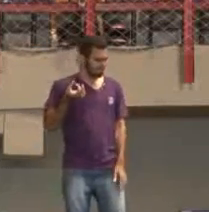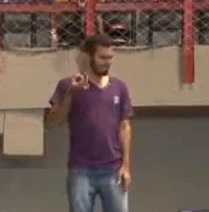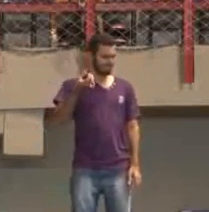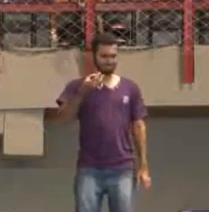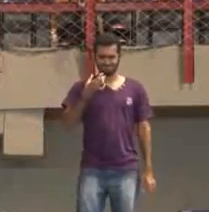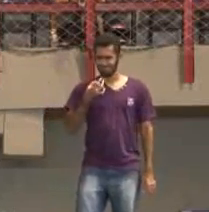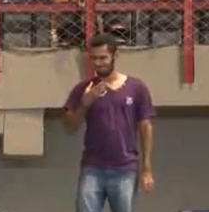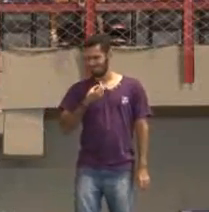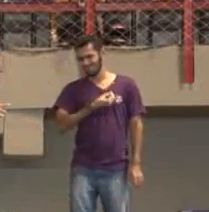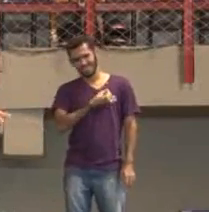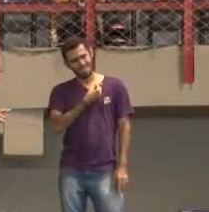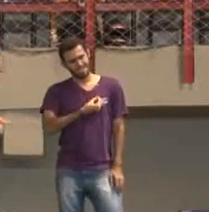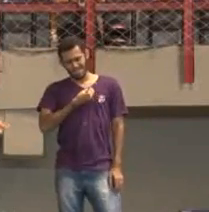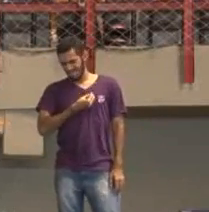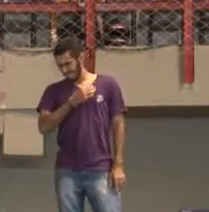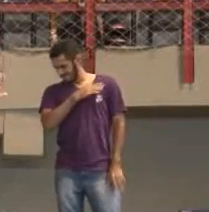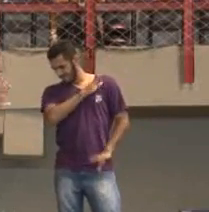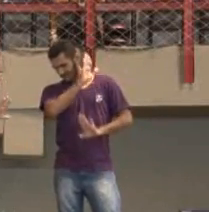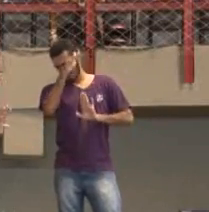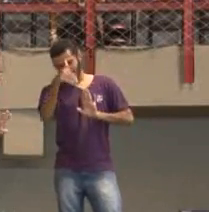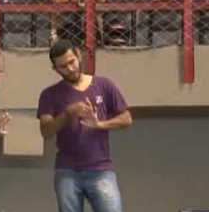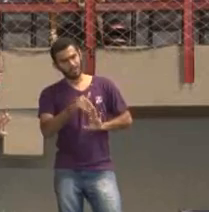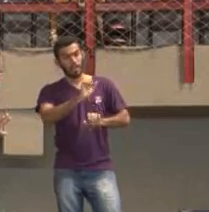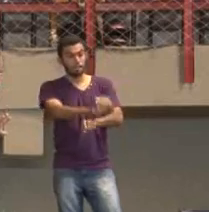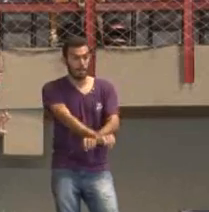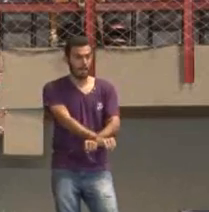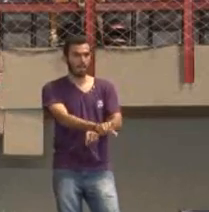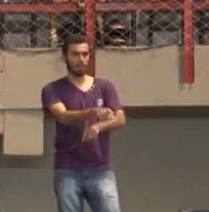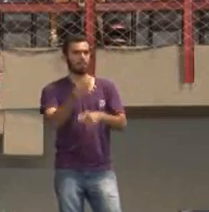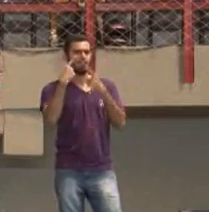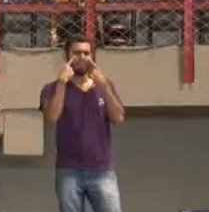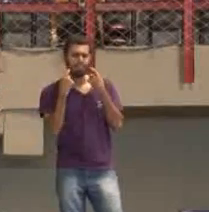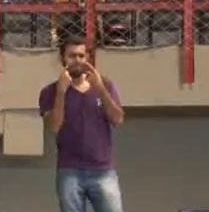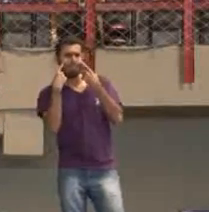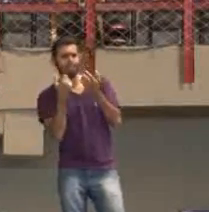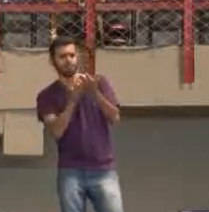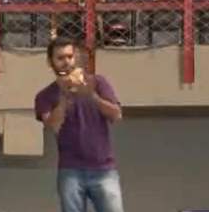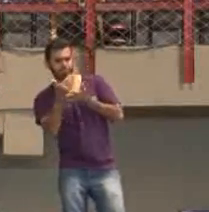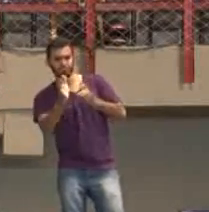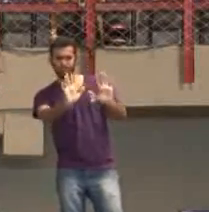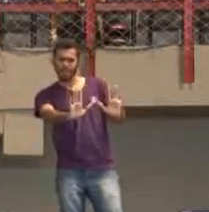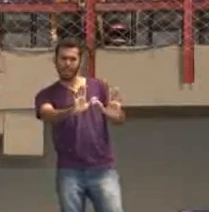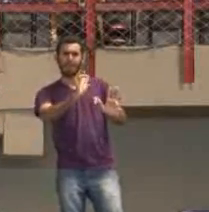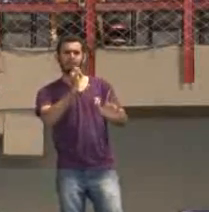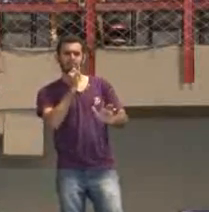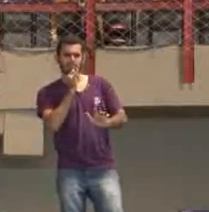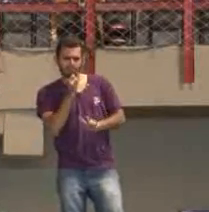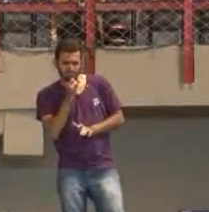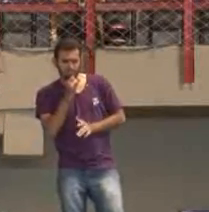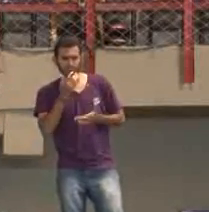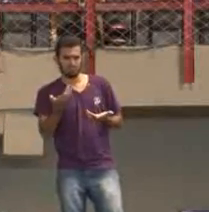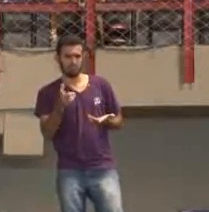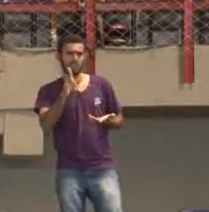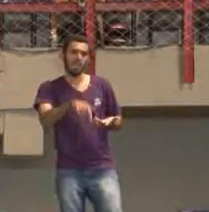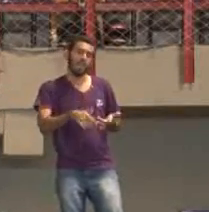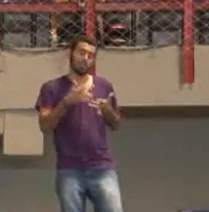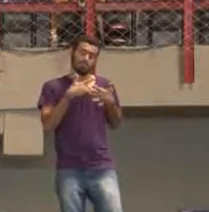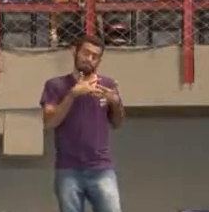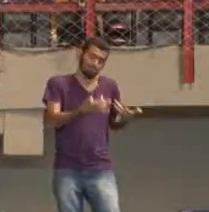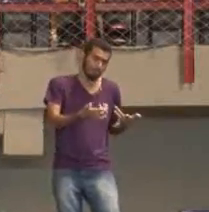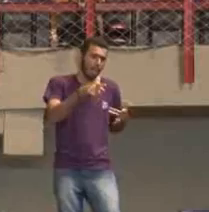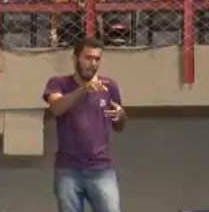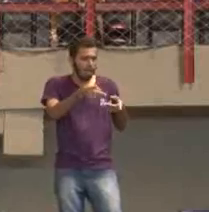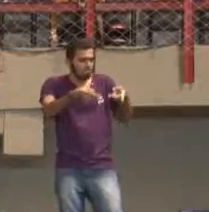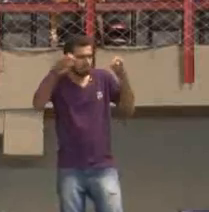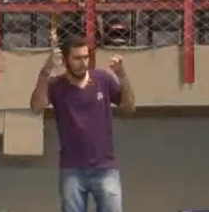vida inteira. Pare, senão vocês vão começar a chorar. Pronto, esse poema é triste. Legal. Você percebeu que tem uma